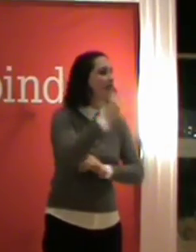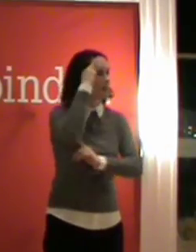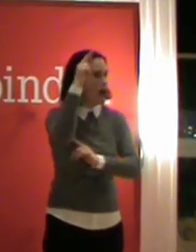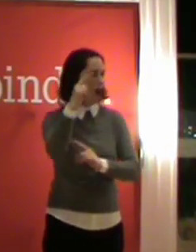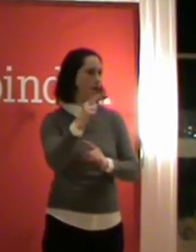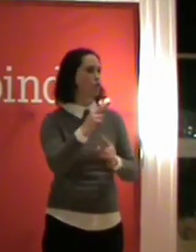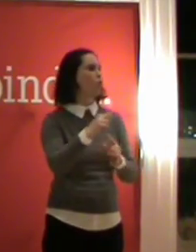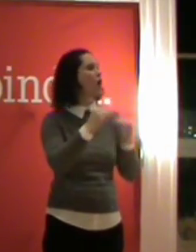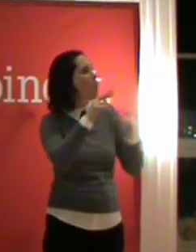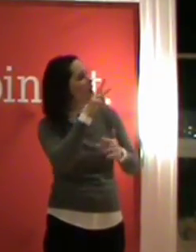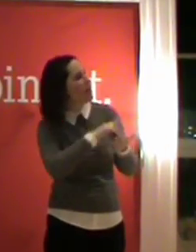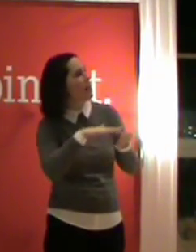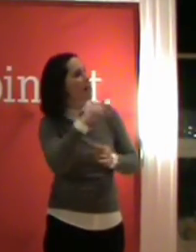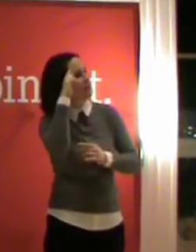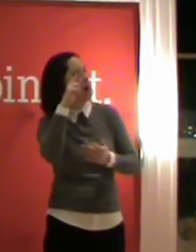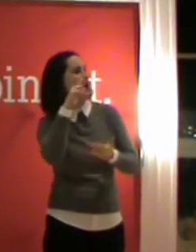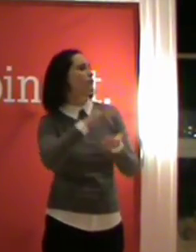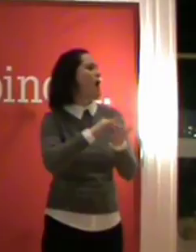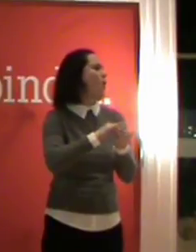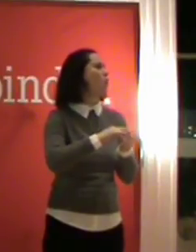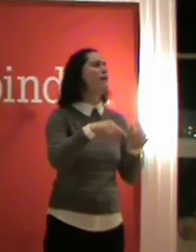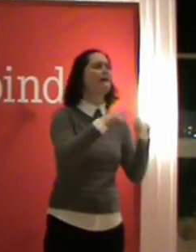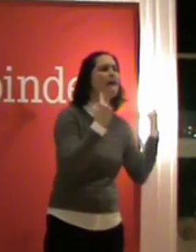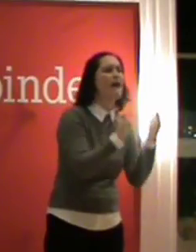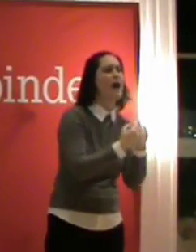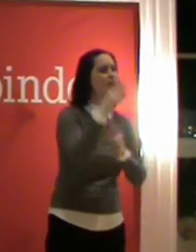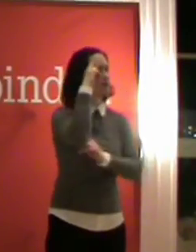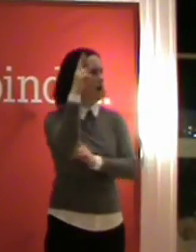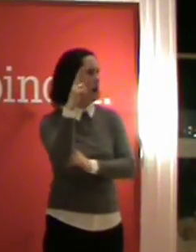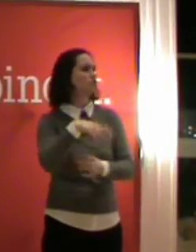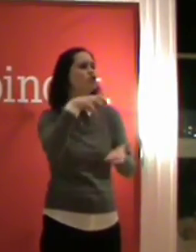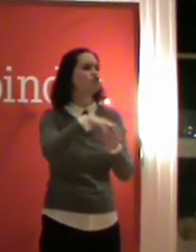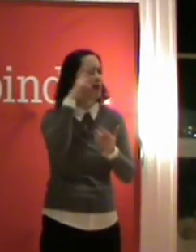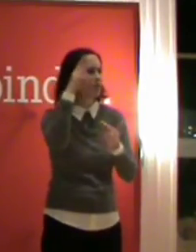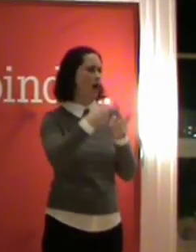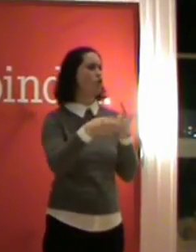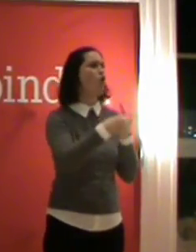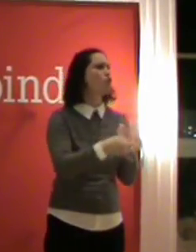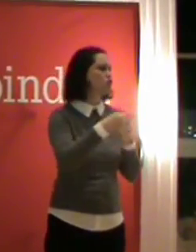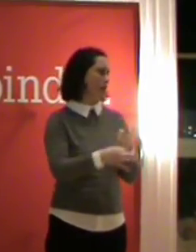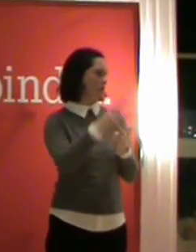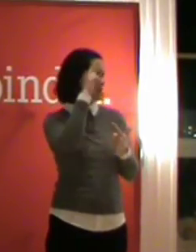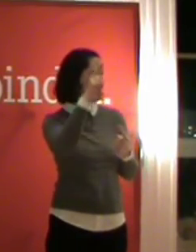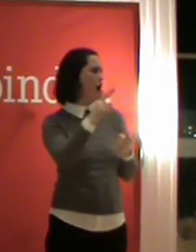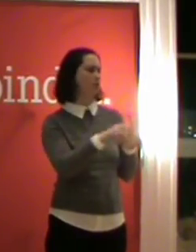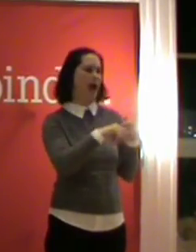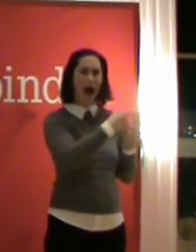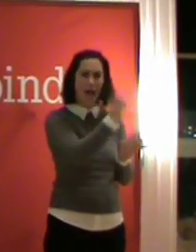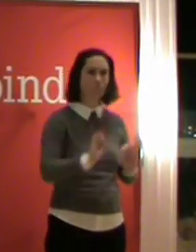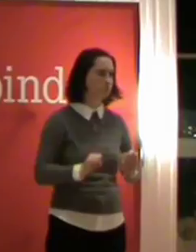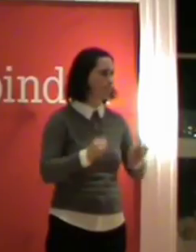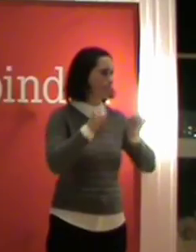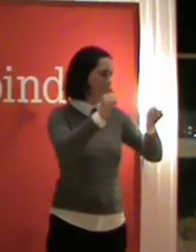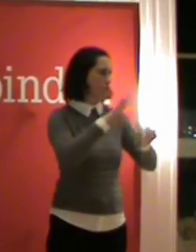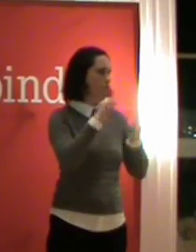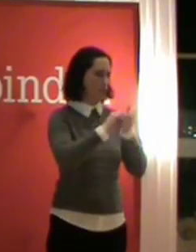Landrätin, als Stadträtin, als Kreisrätin, als Gemeinderätin, als Ortschaftsvertreter engagieren.